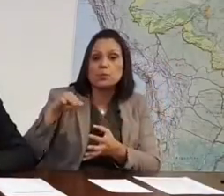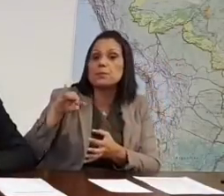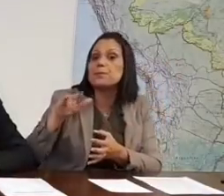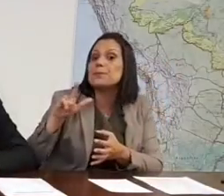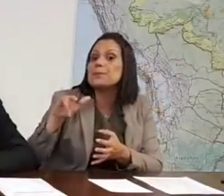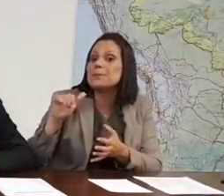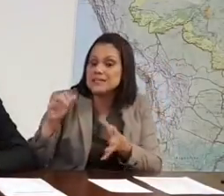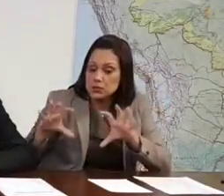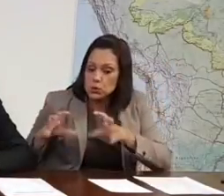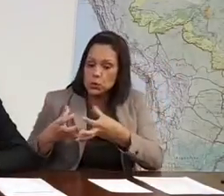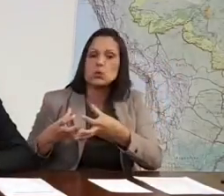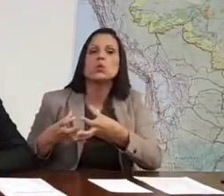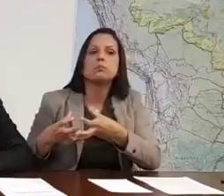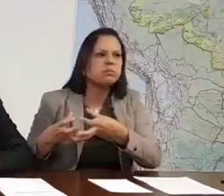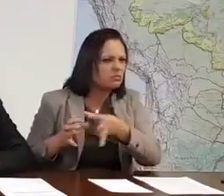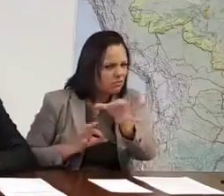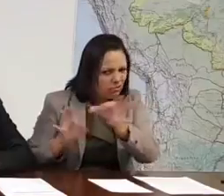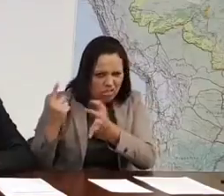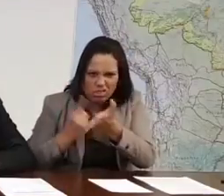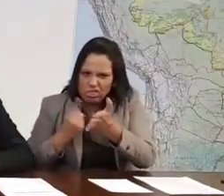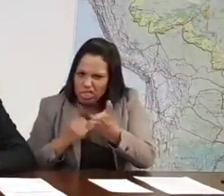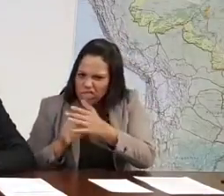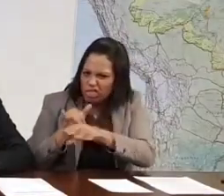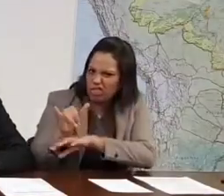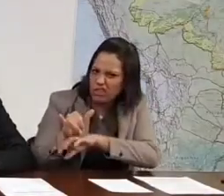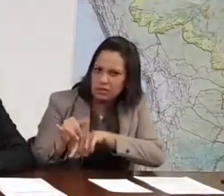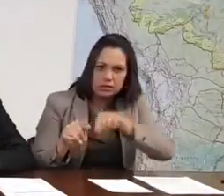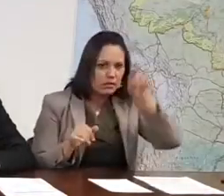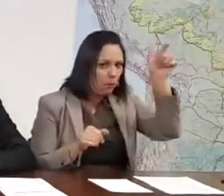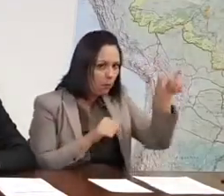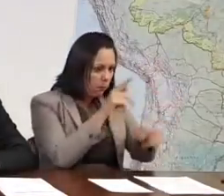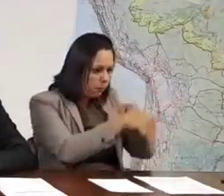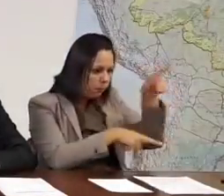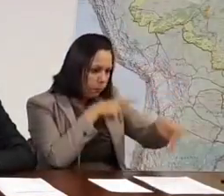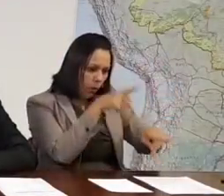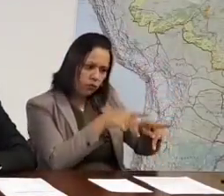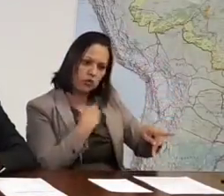do povo de possuir e usar armas não poderá ser impedido.